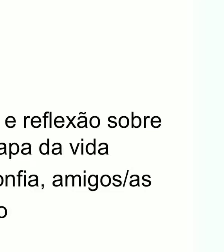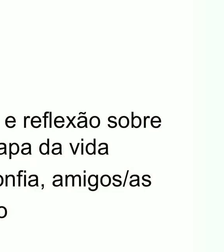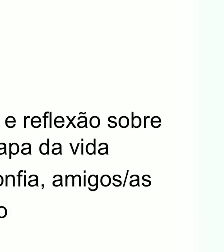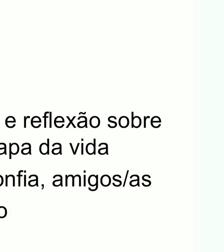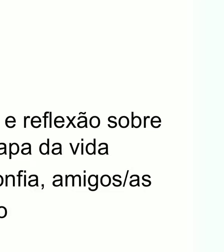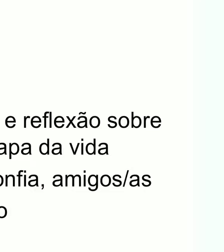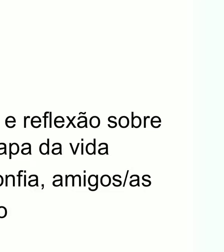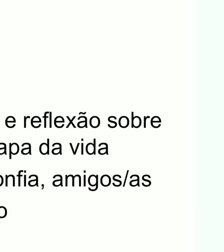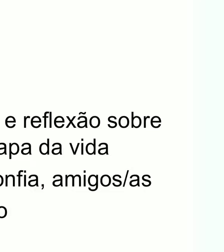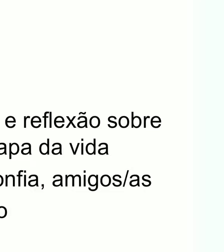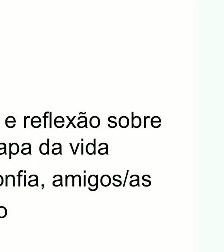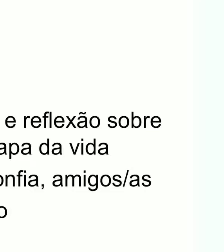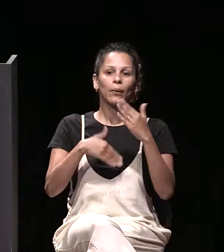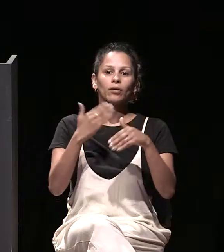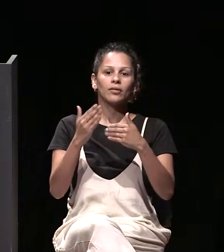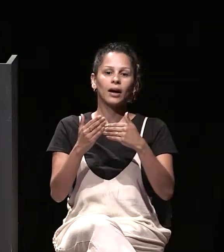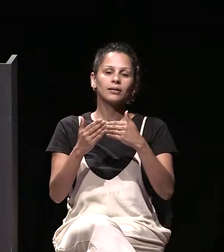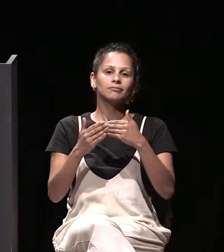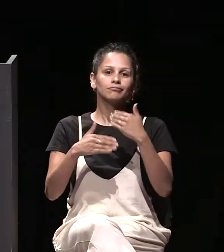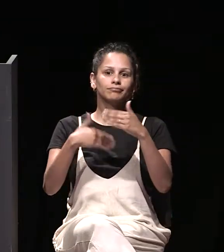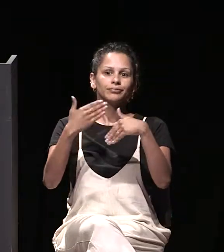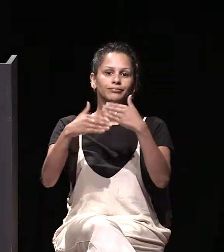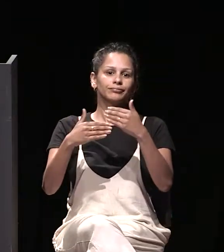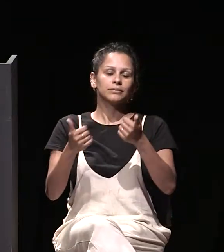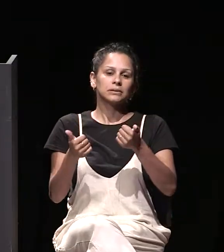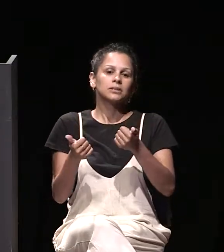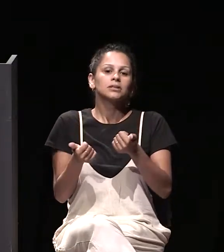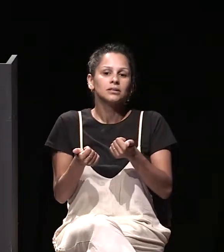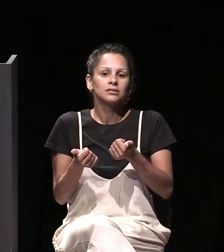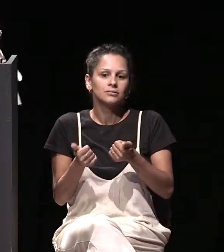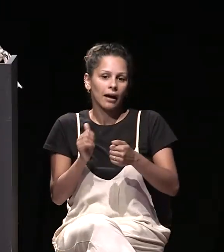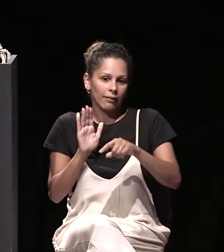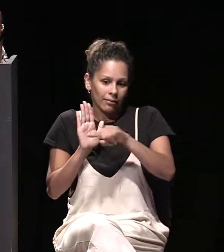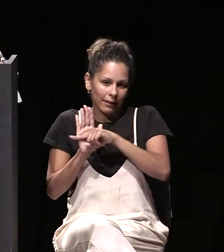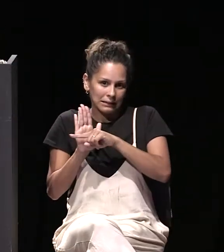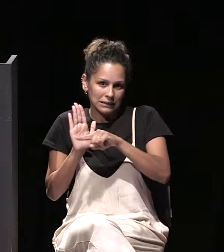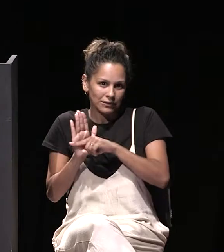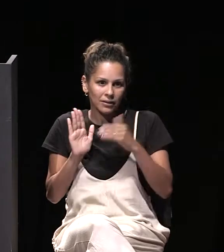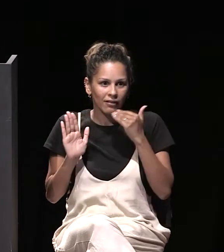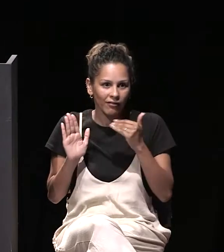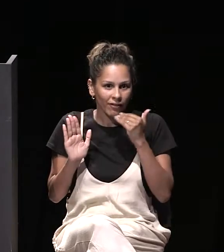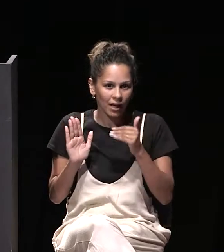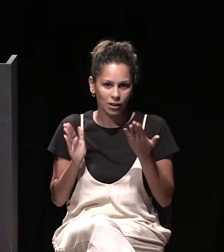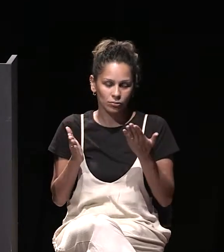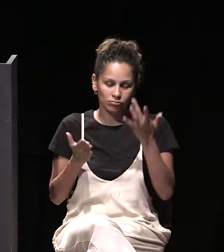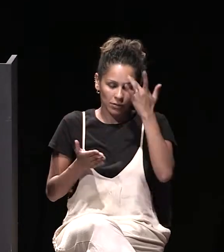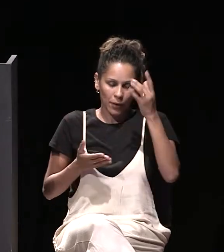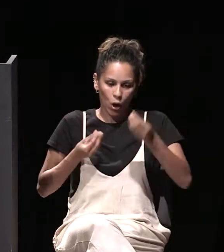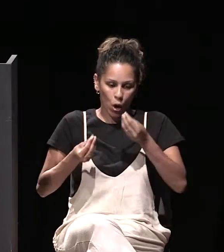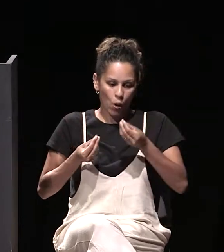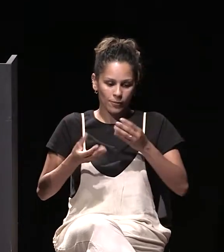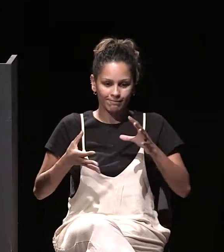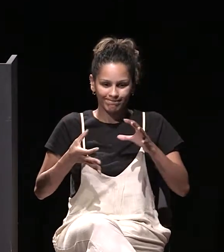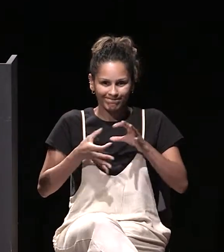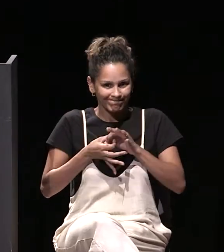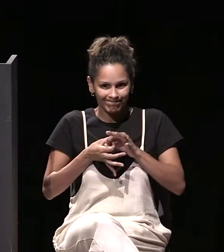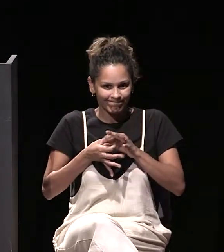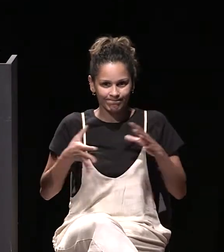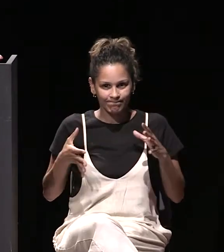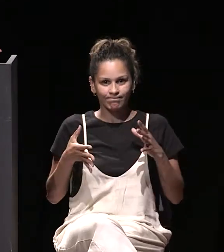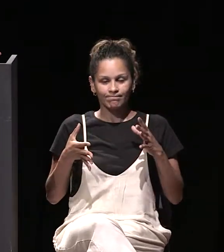eu não aprendo a saber o que faço com esses meus afetos. Então, se estabelece esse vínculo afetivo negativo que